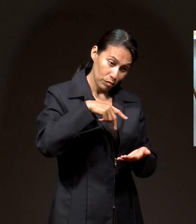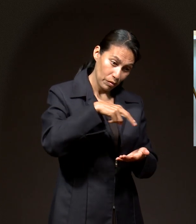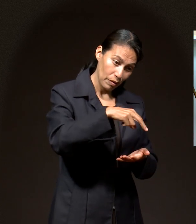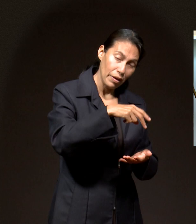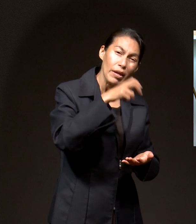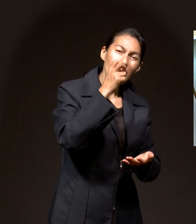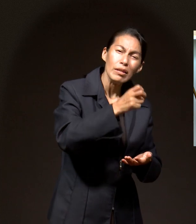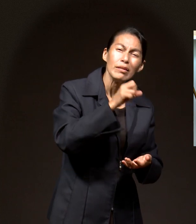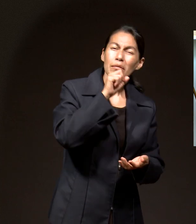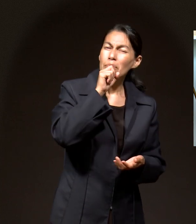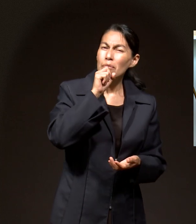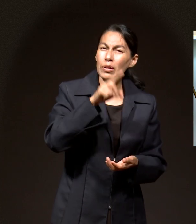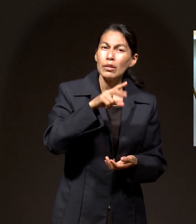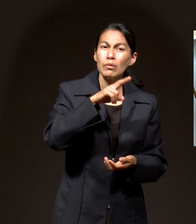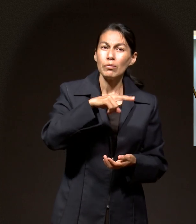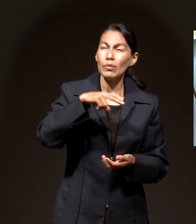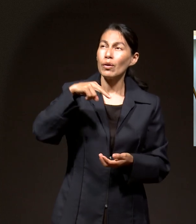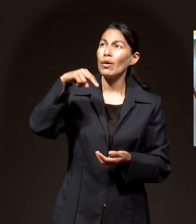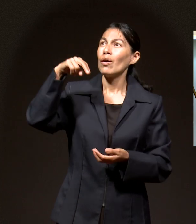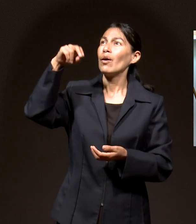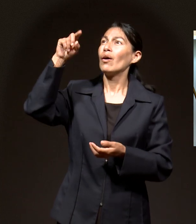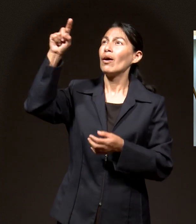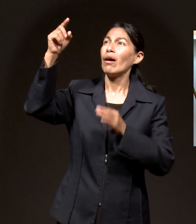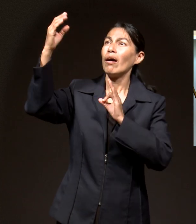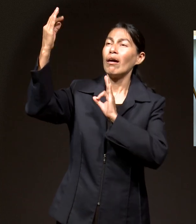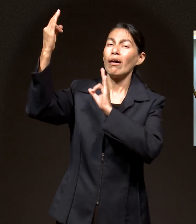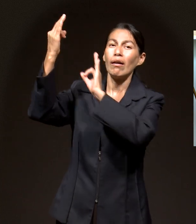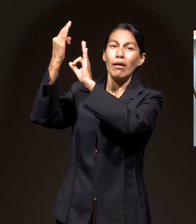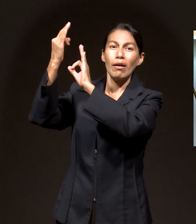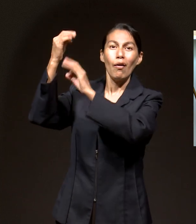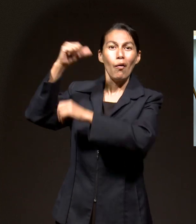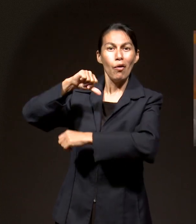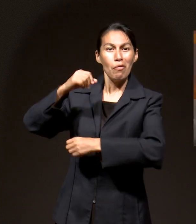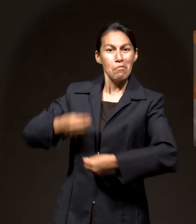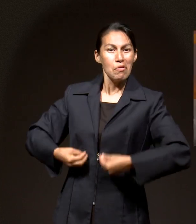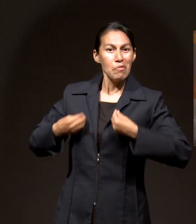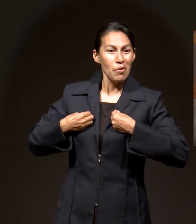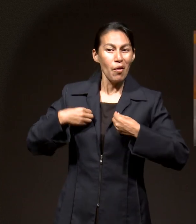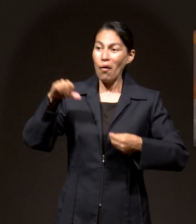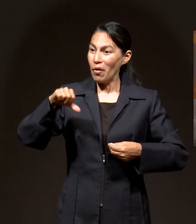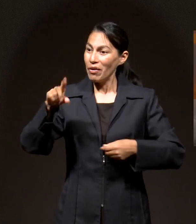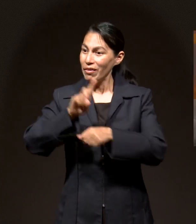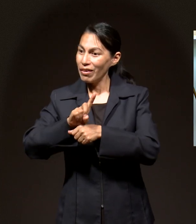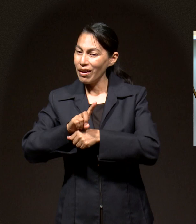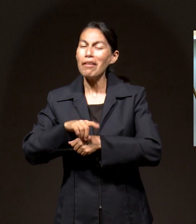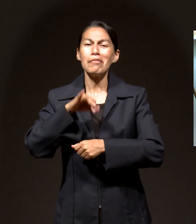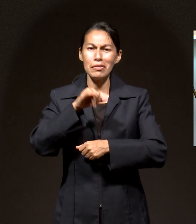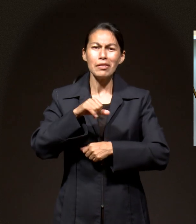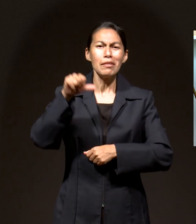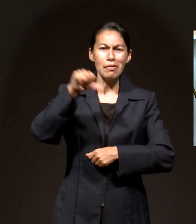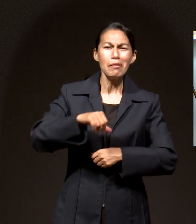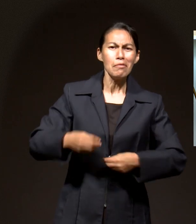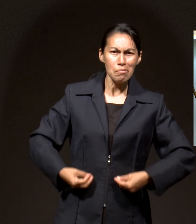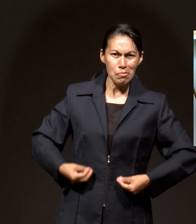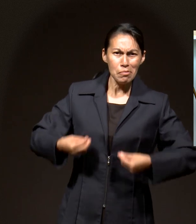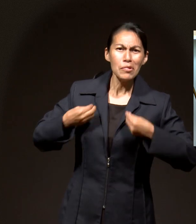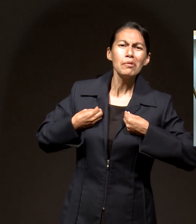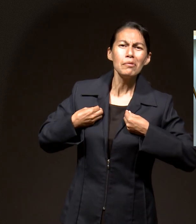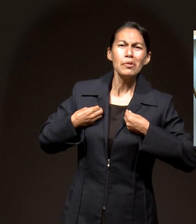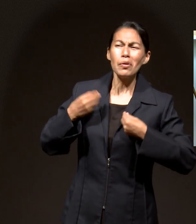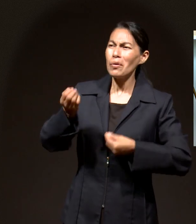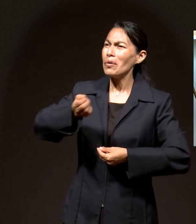ese es el mismo Dios que intercede delante del Padre. El día de hoy. Hasta el día de hoy vivo. Y por lo